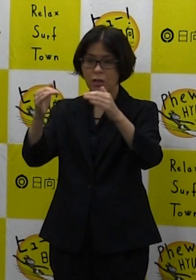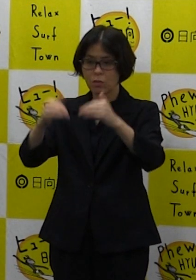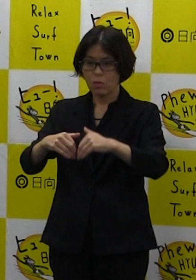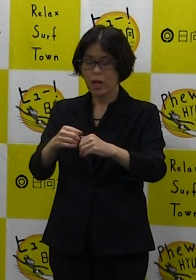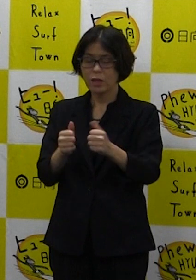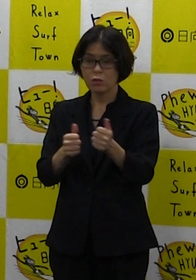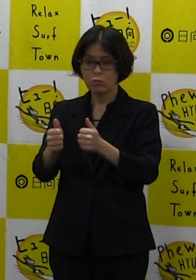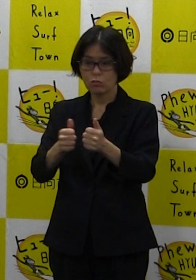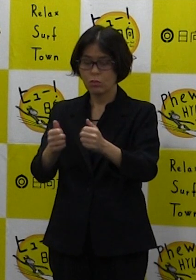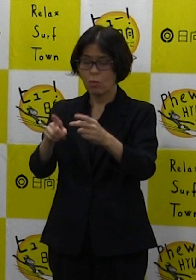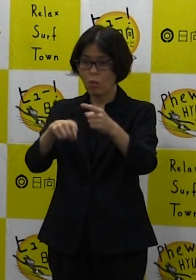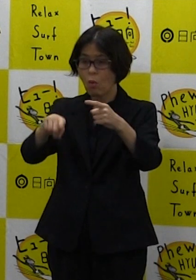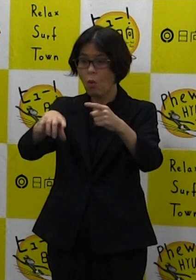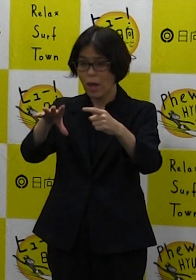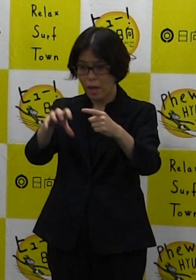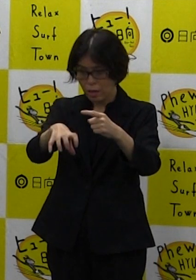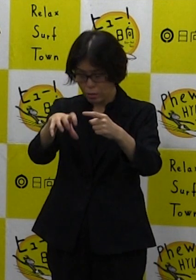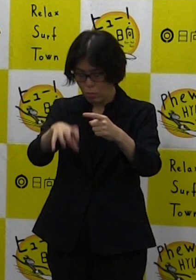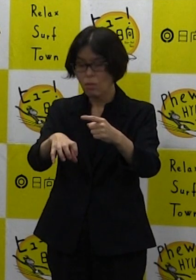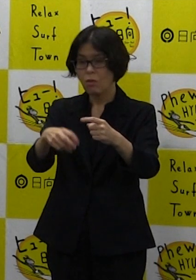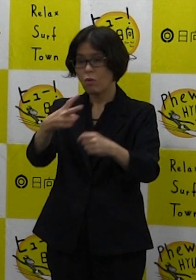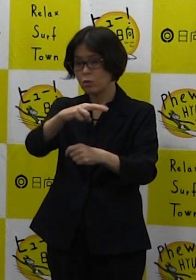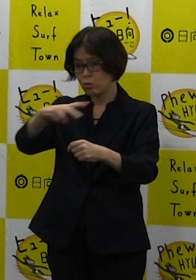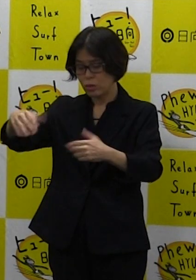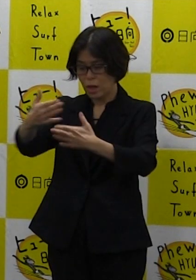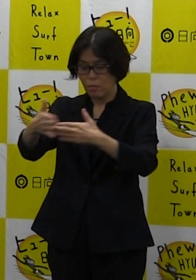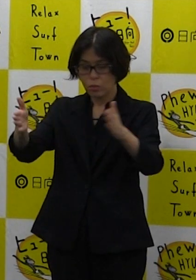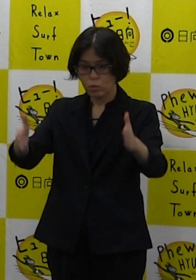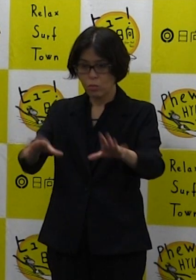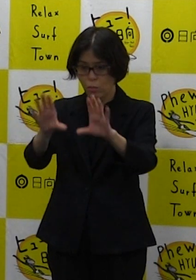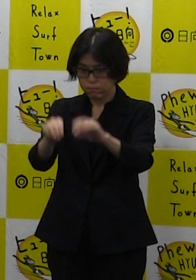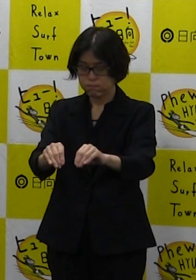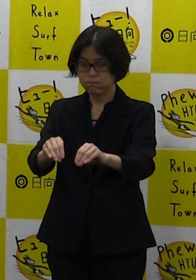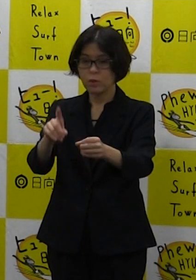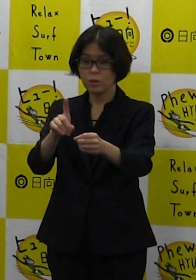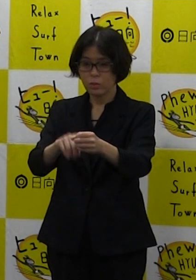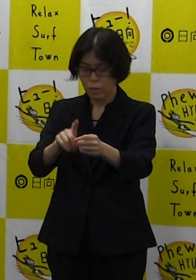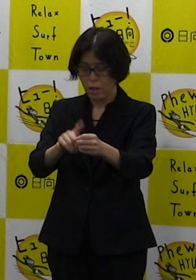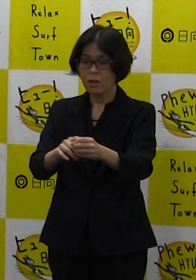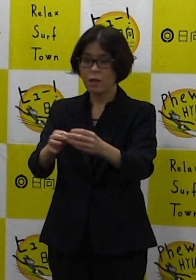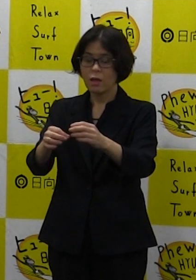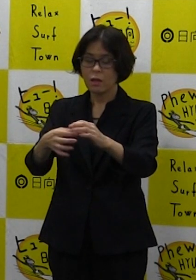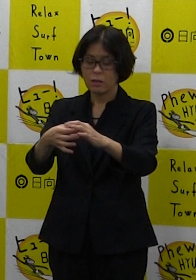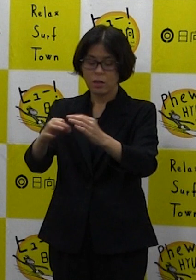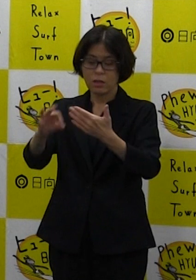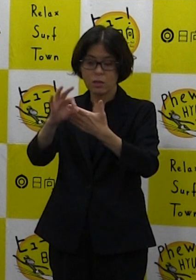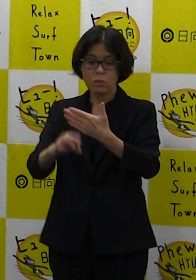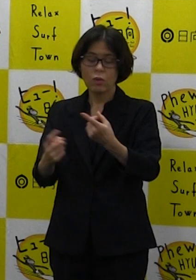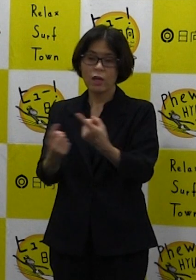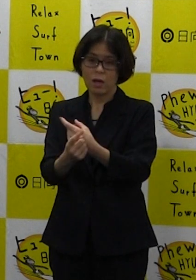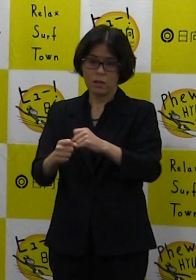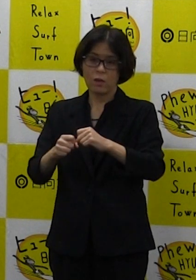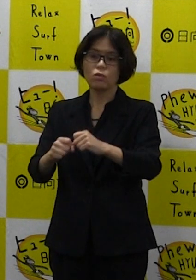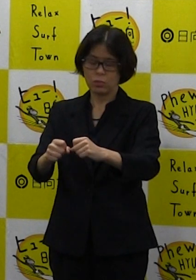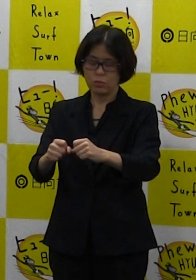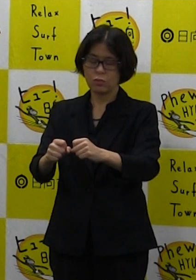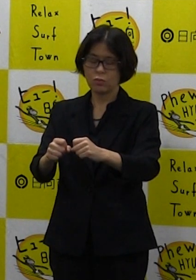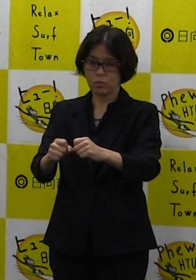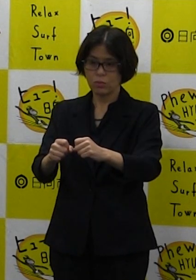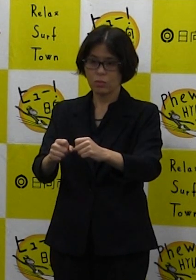水泳場を閉鎖することに伴い使用の改正を行うものです合わせて